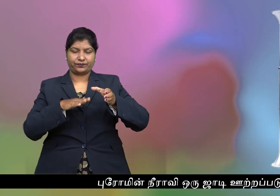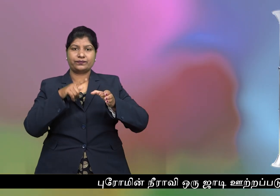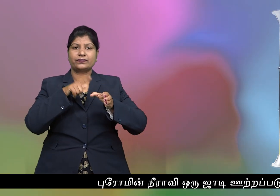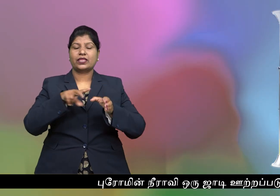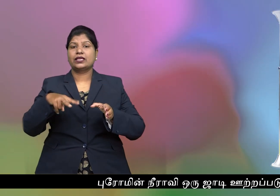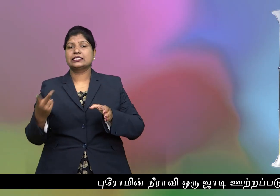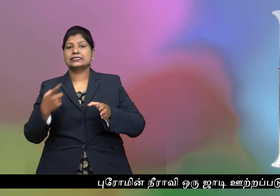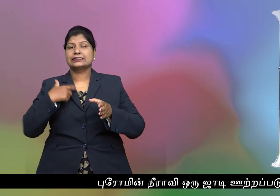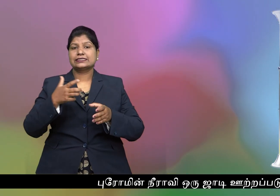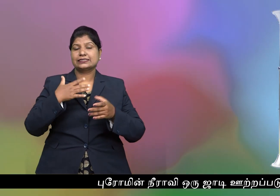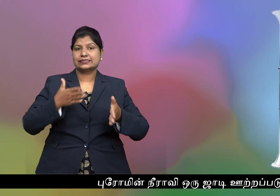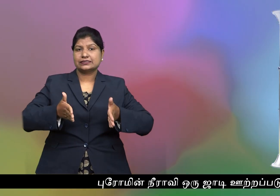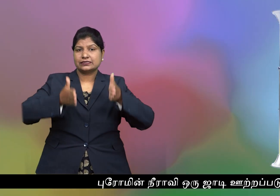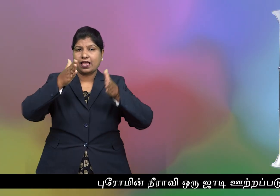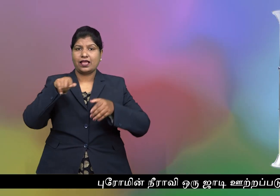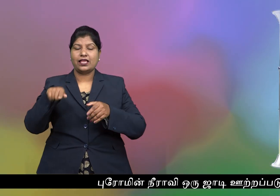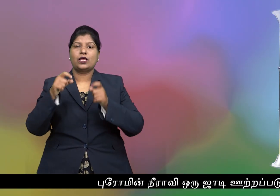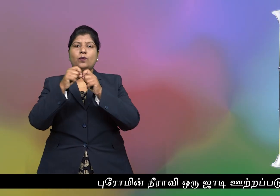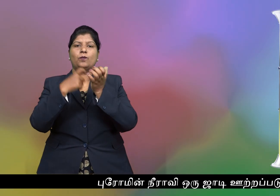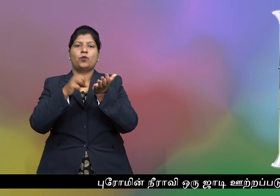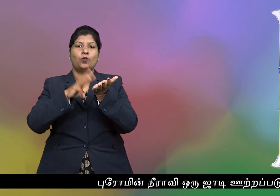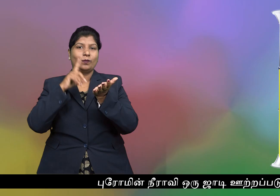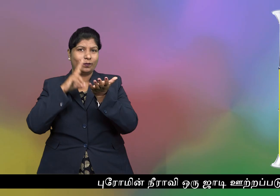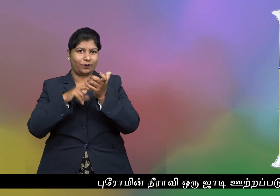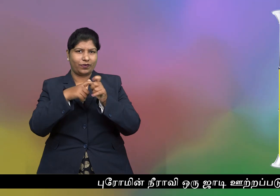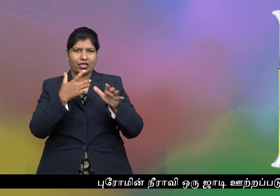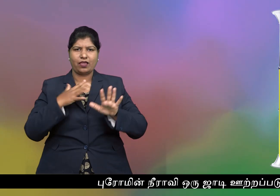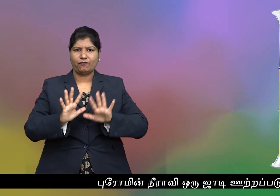புரோமின் நீராவி ஒரு ஜாடி ஊற்றப்படுகிறது.